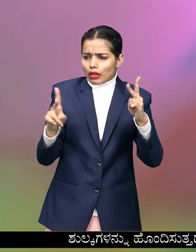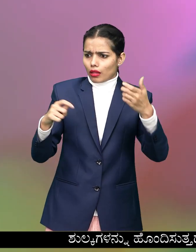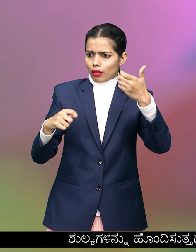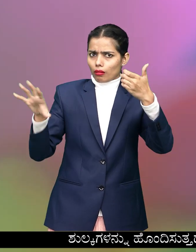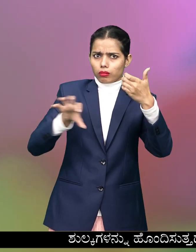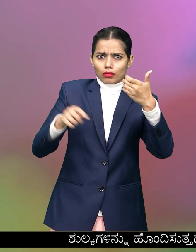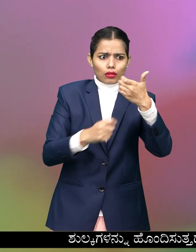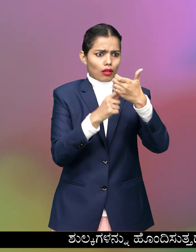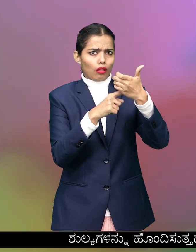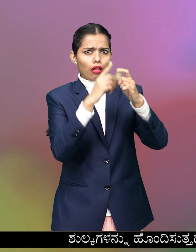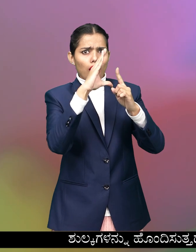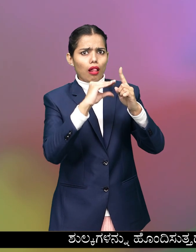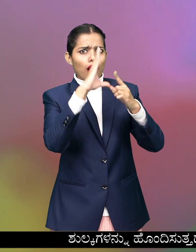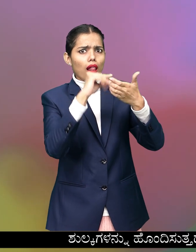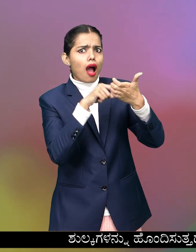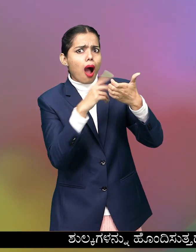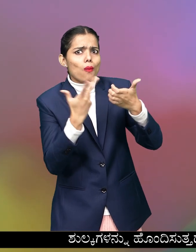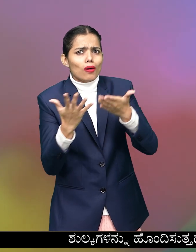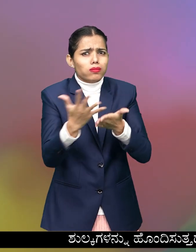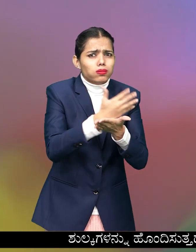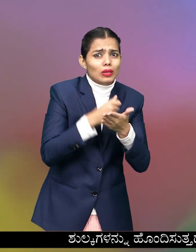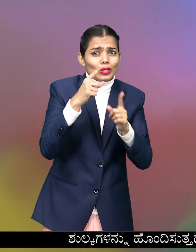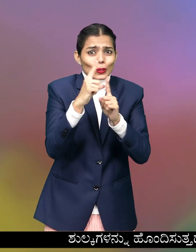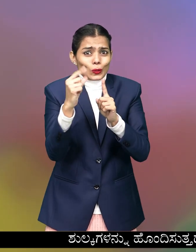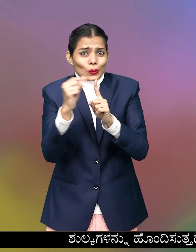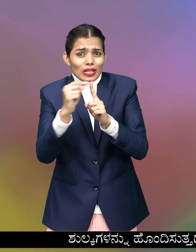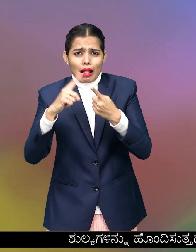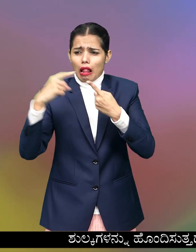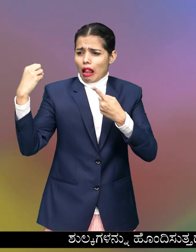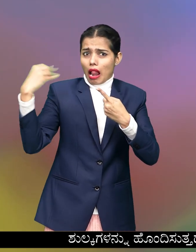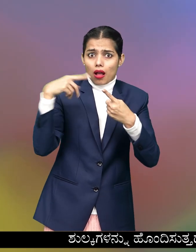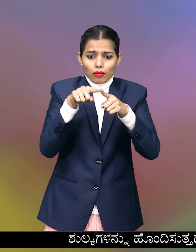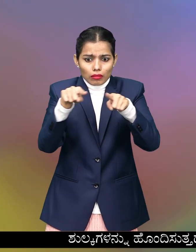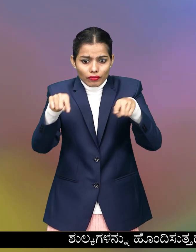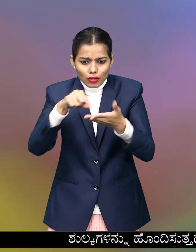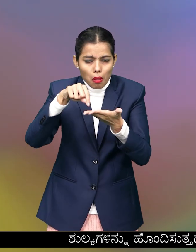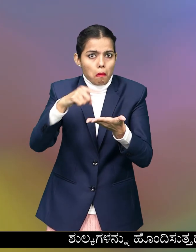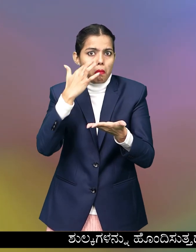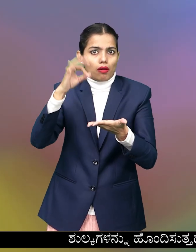ಶುಲ್ಕಗಳನ್ನು ಹೊಂದಿಸುತ್ತದೆ ಮತ್ತು ವಿದ್ಯುತ್ ಪ್ರವಾಹವನ್ನು ಉತ್ಪಾದಿಸುತ್ತದೆ.